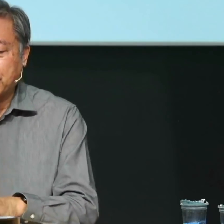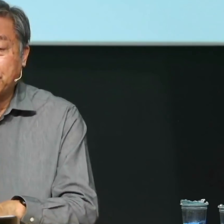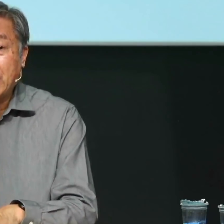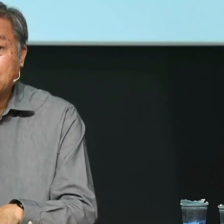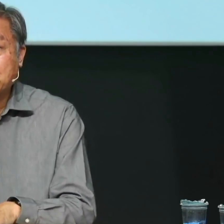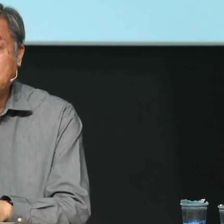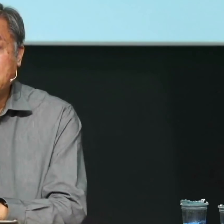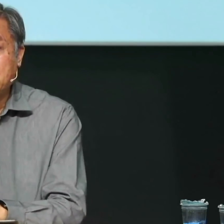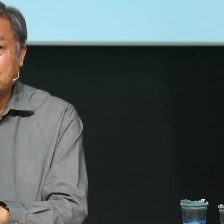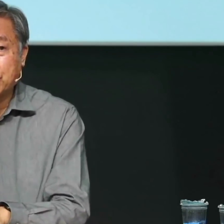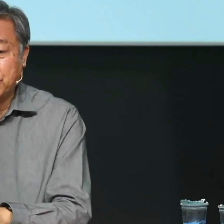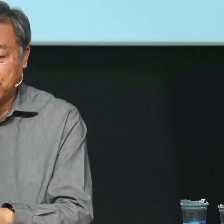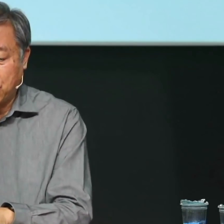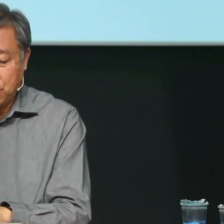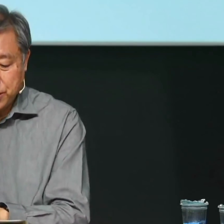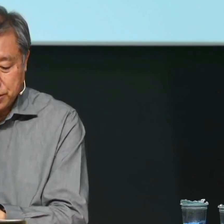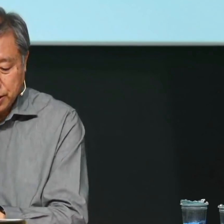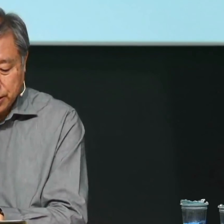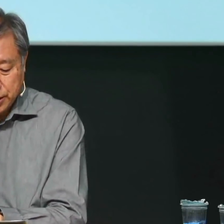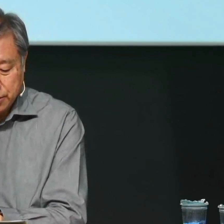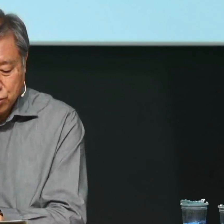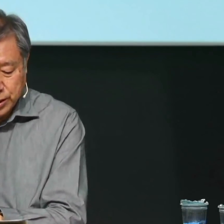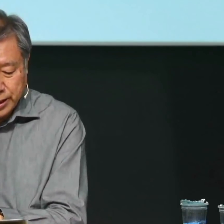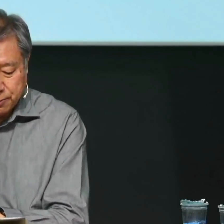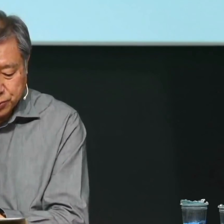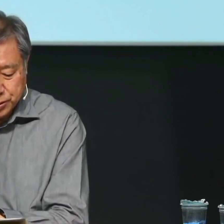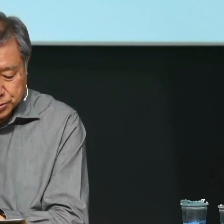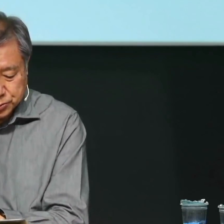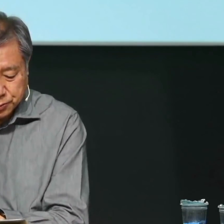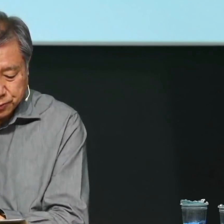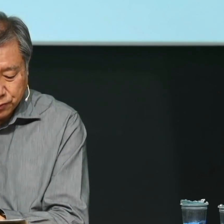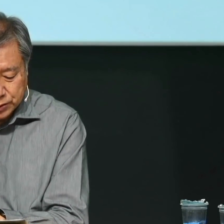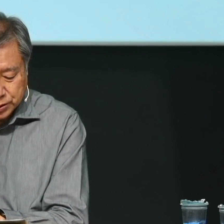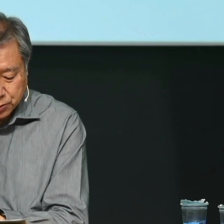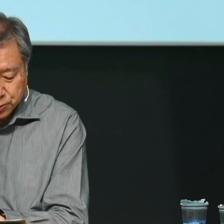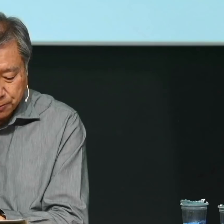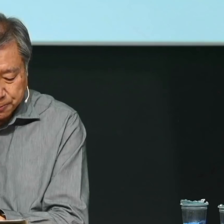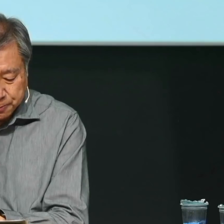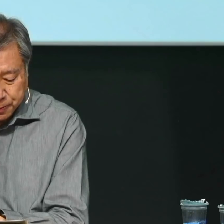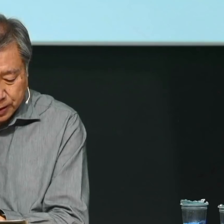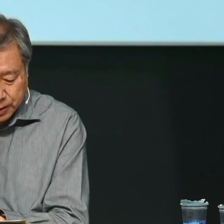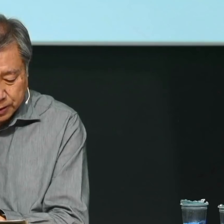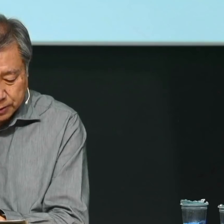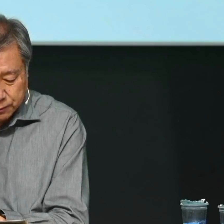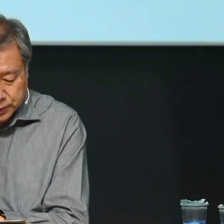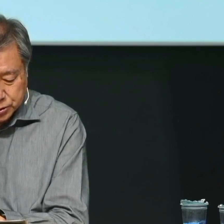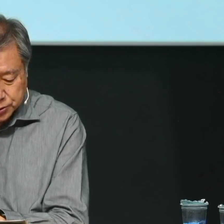à sua imagem, e Deus criou homem e mulher. Por isso, no versículo